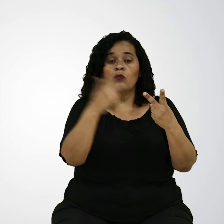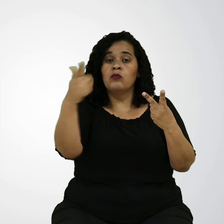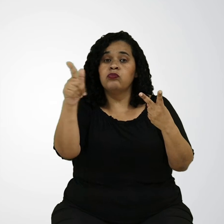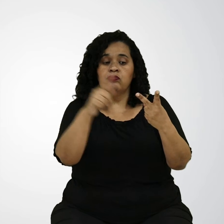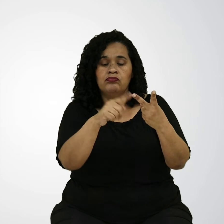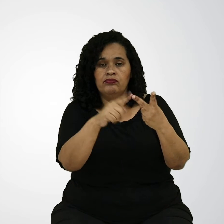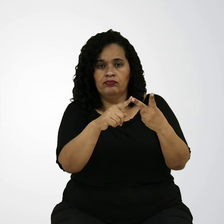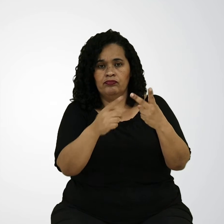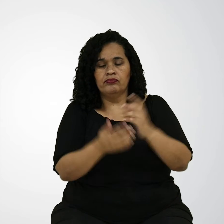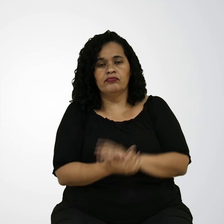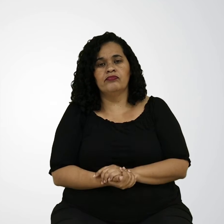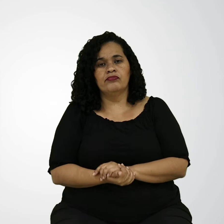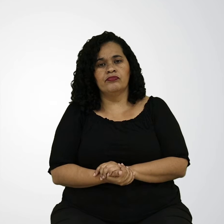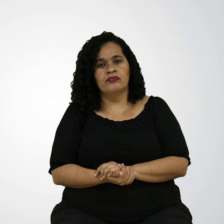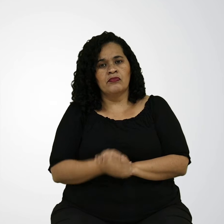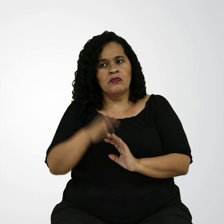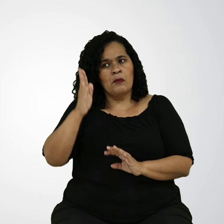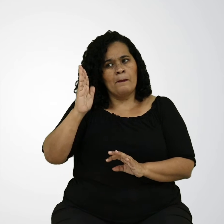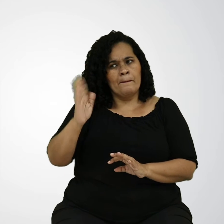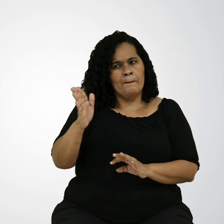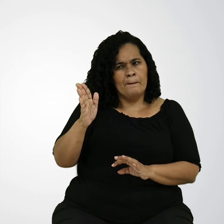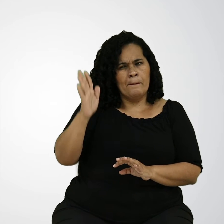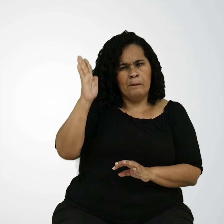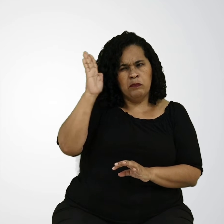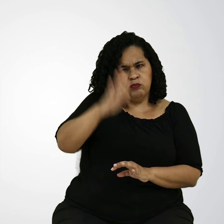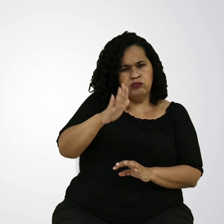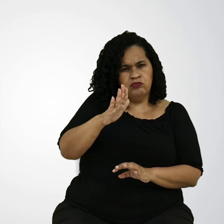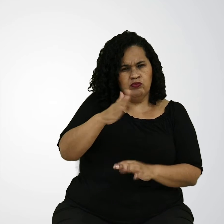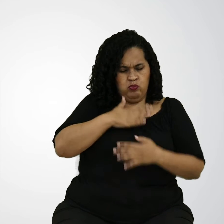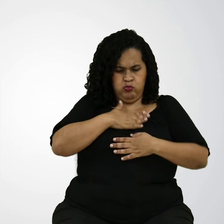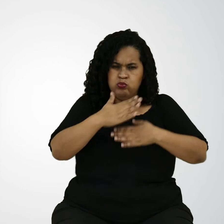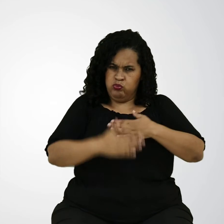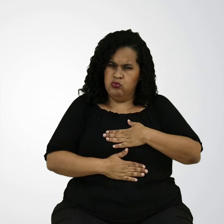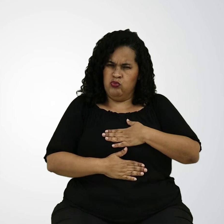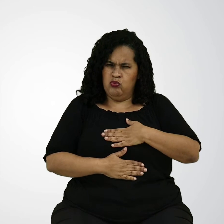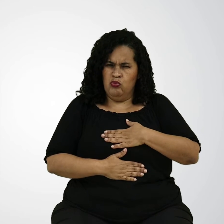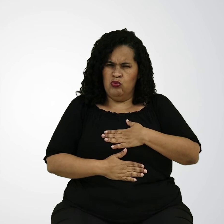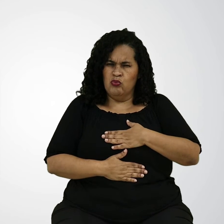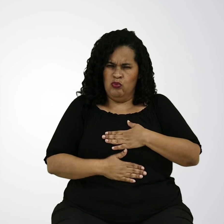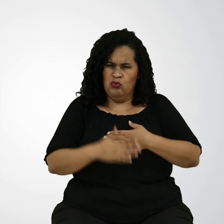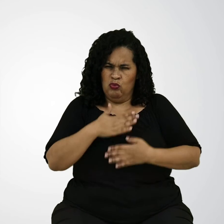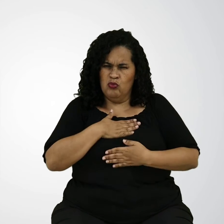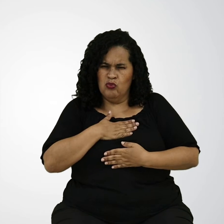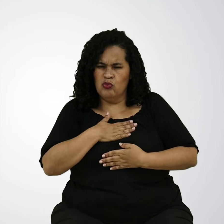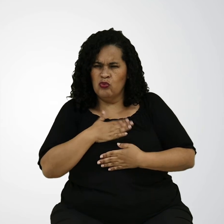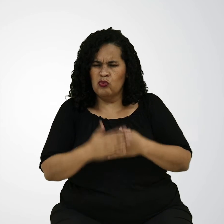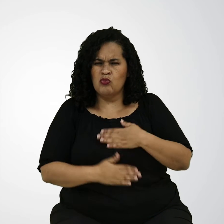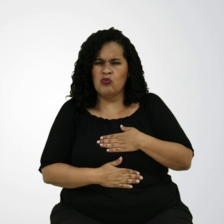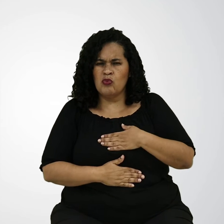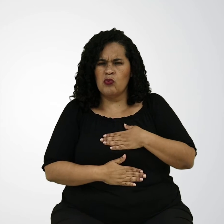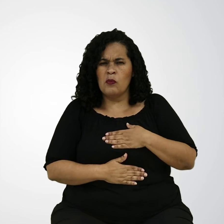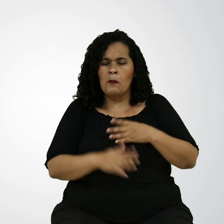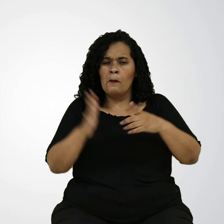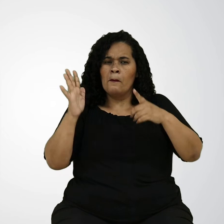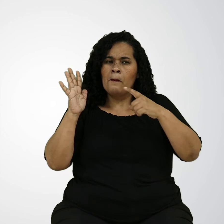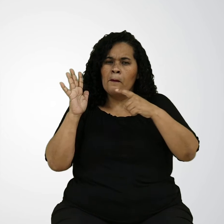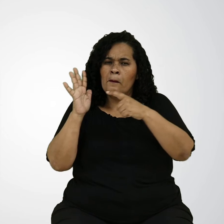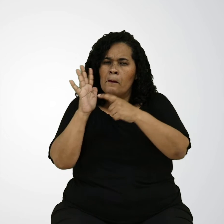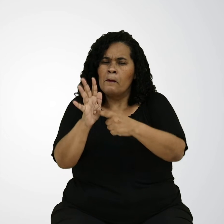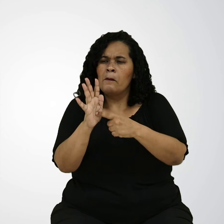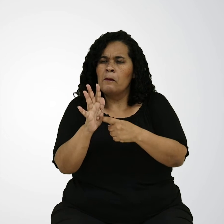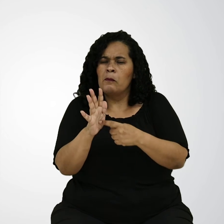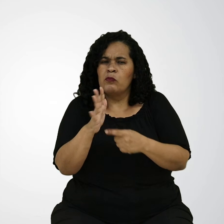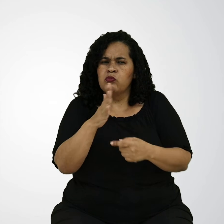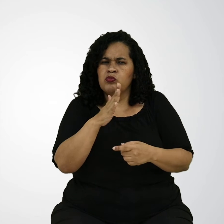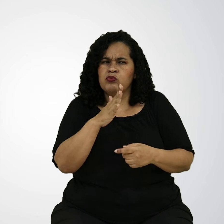ideia é, já que a matéria é má, então vamos fazer o possível para não dar nenhum tipo de prazer para a